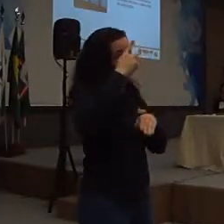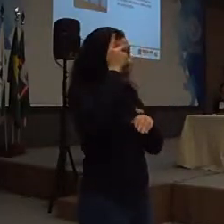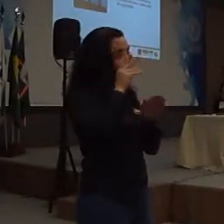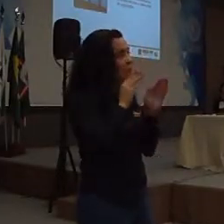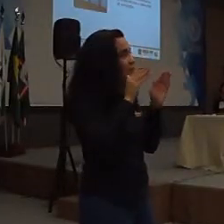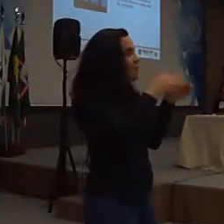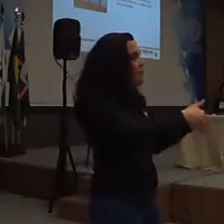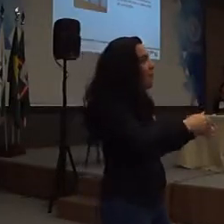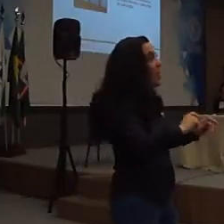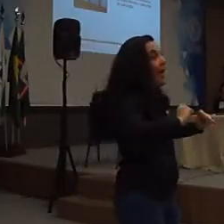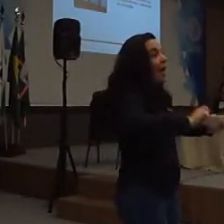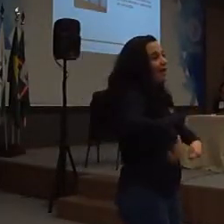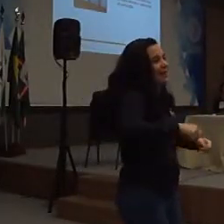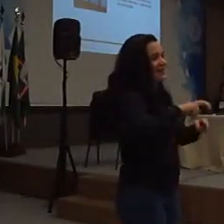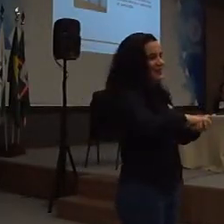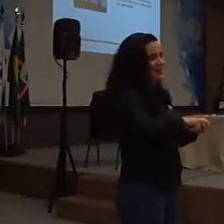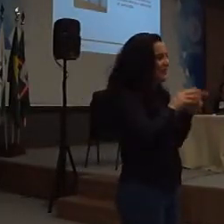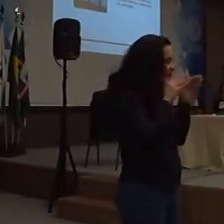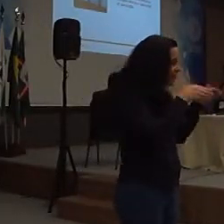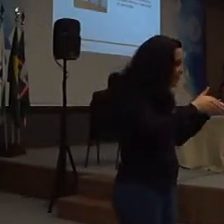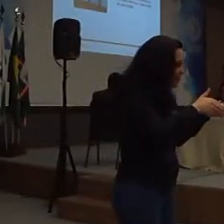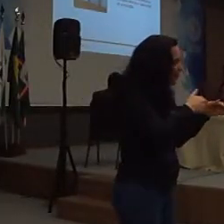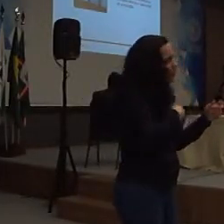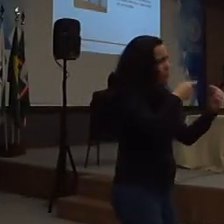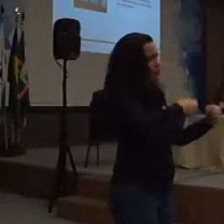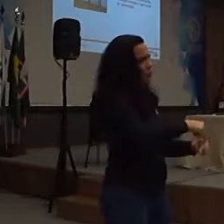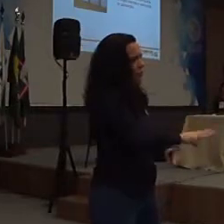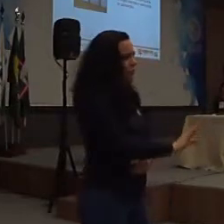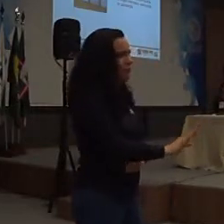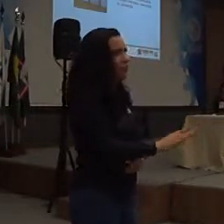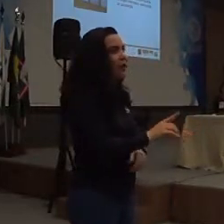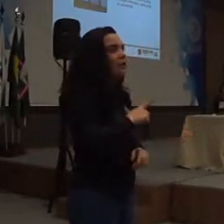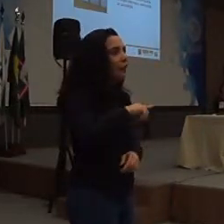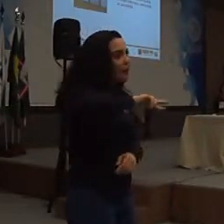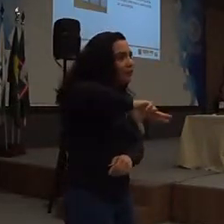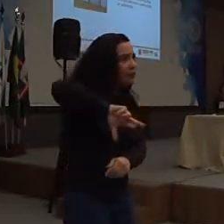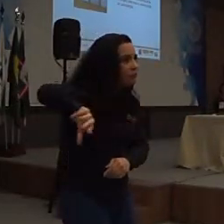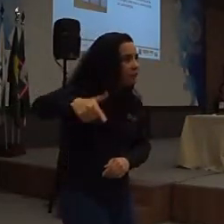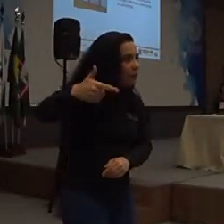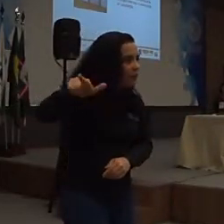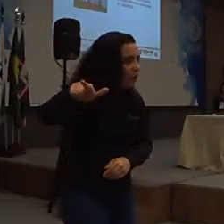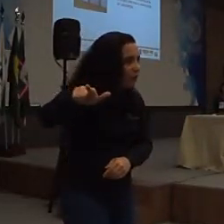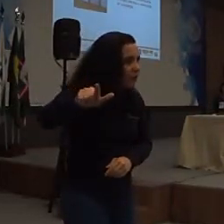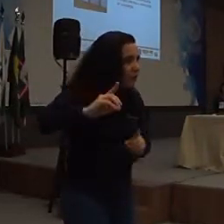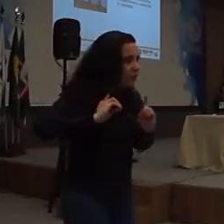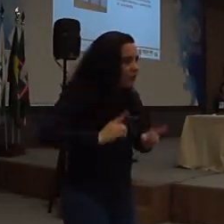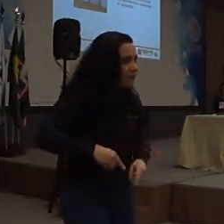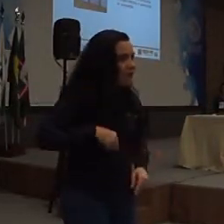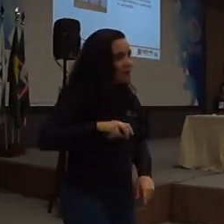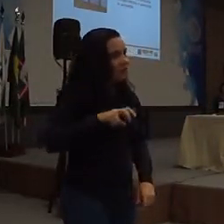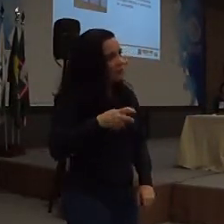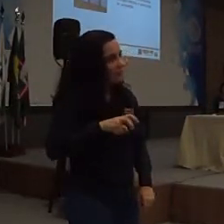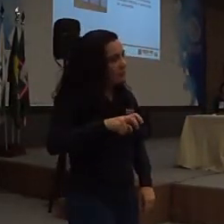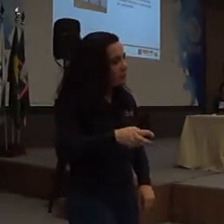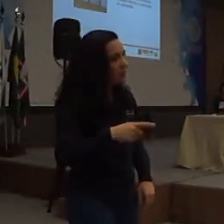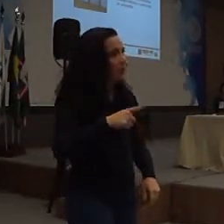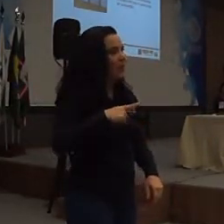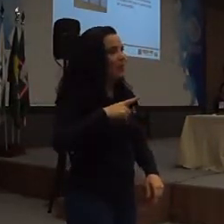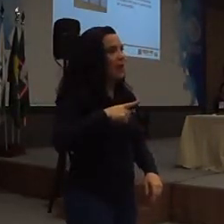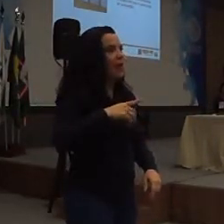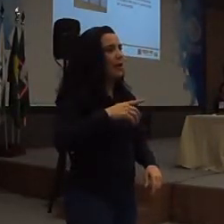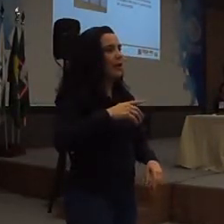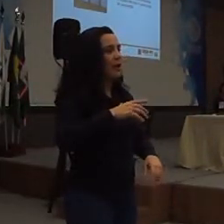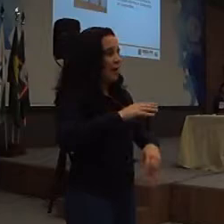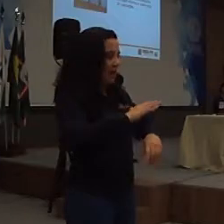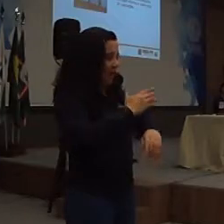o cadeirante. Nada contra, mas assim, temos outras deficiências que precisamos atender. Então, quando se